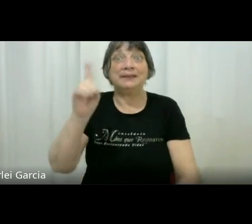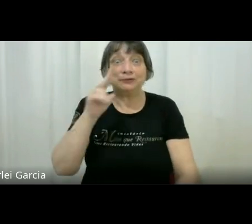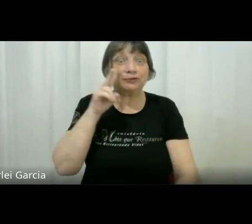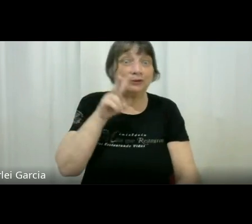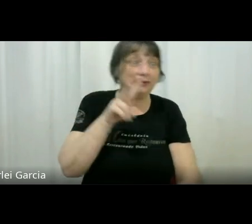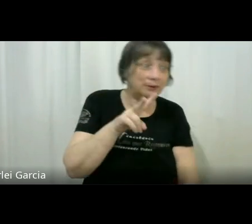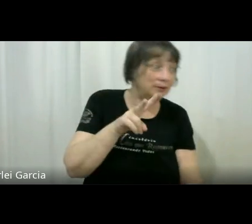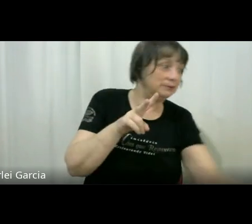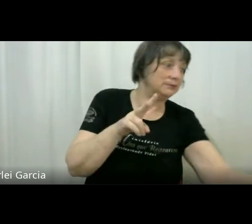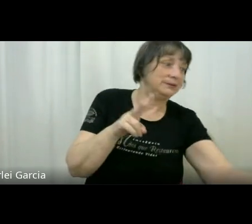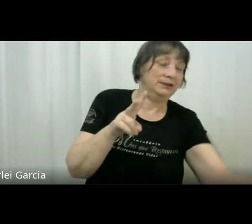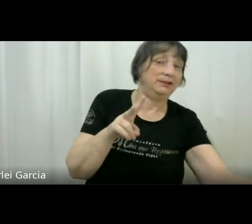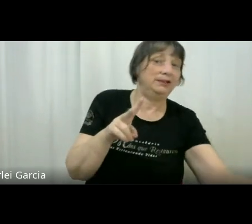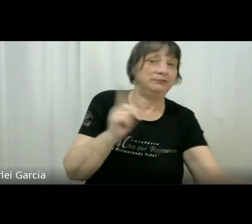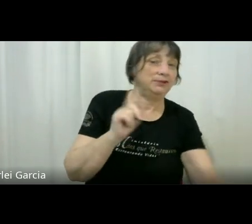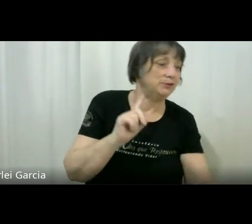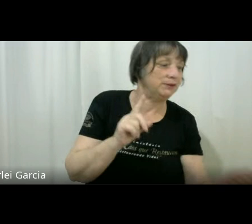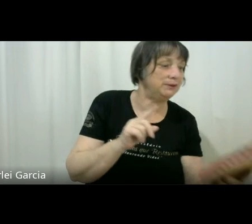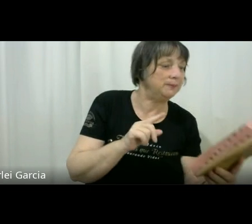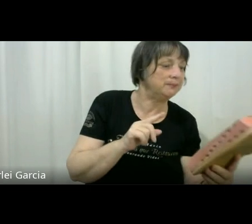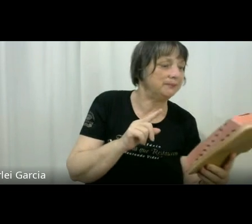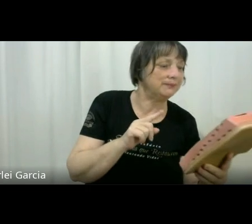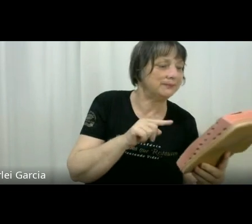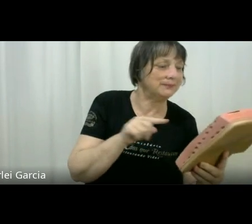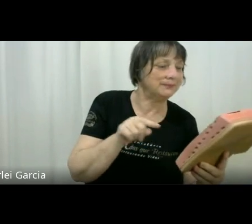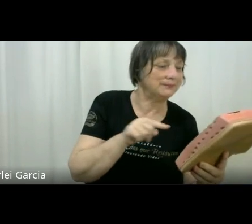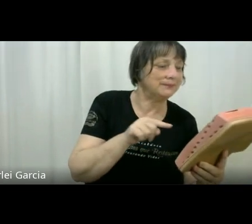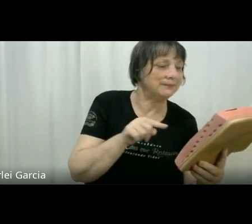Aí Deus olhou... Não, Deus não olhou.